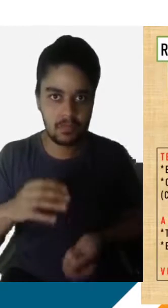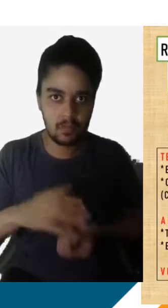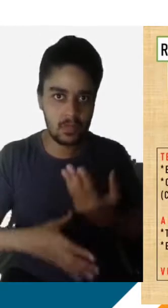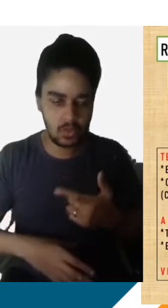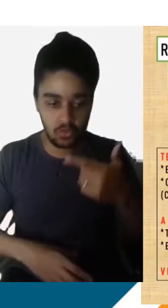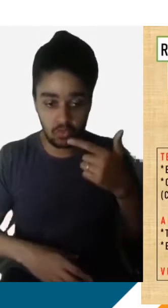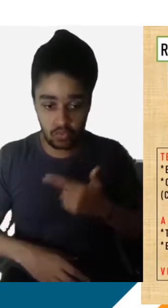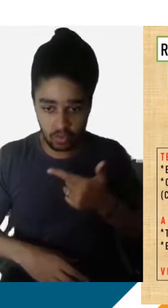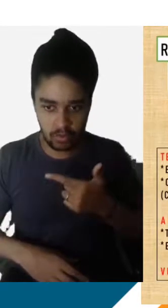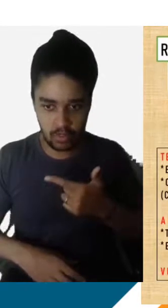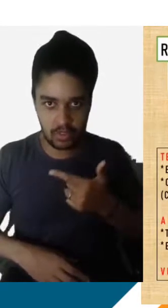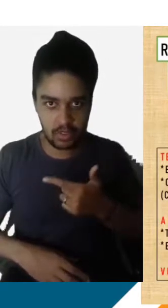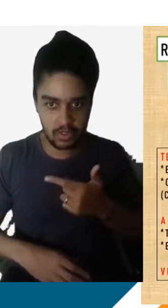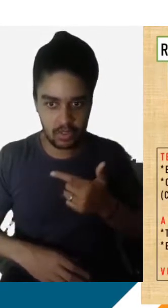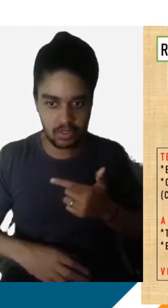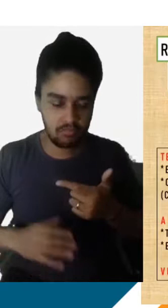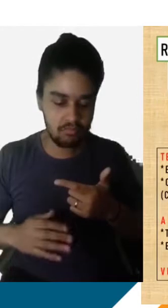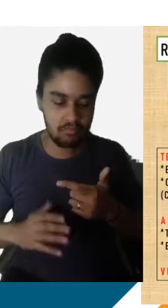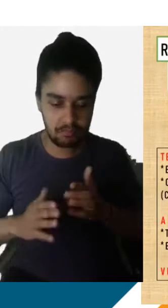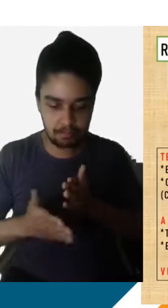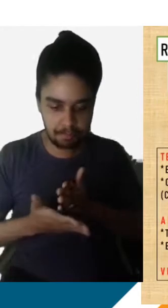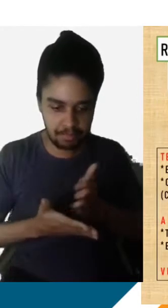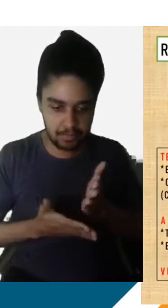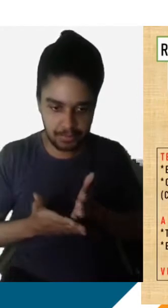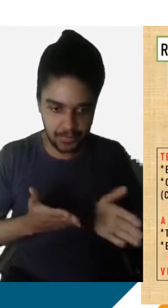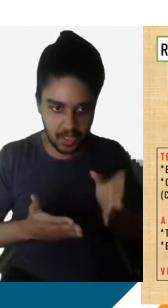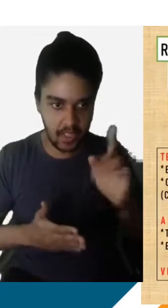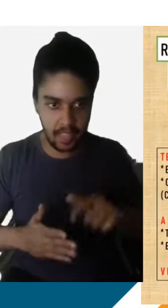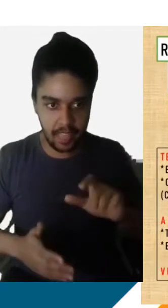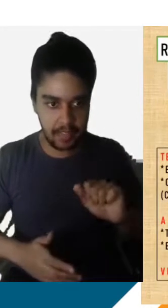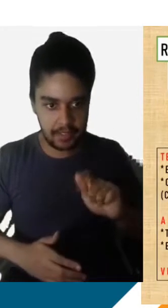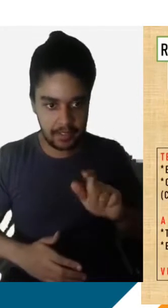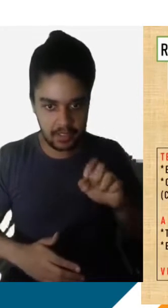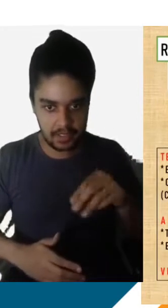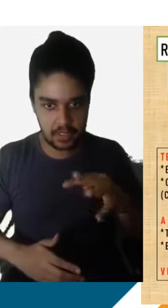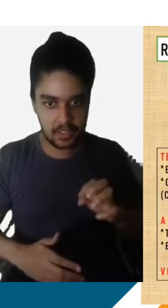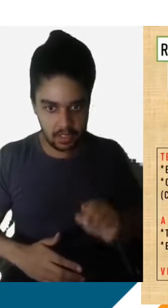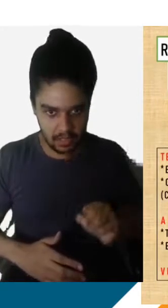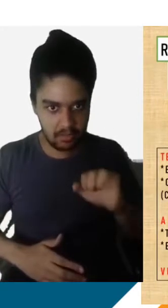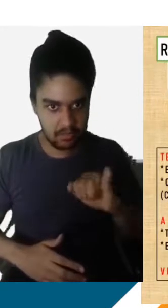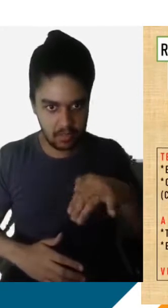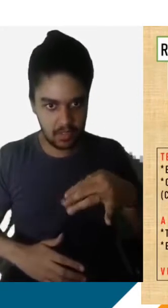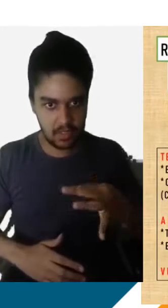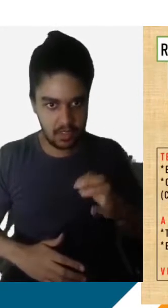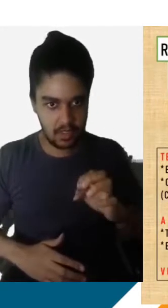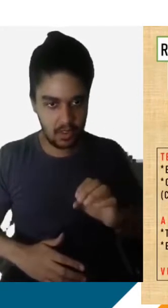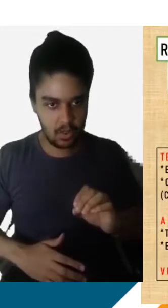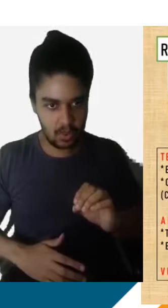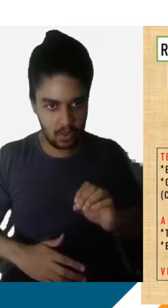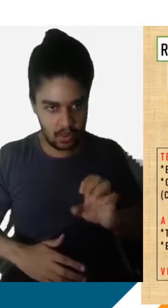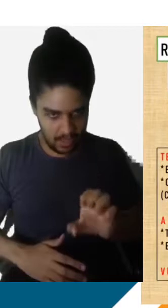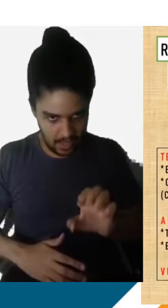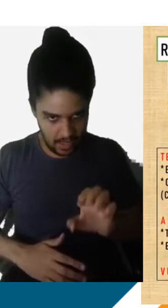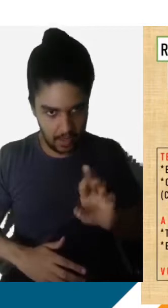são produzidos por duas categorias, que são os agentes internos ou